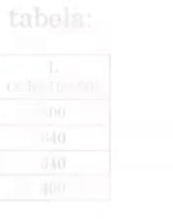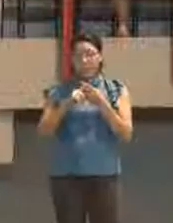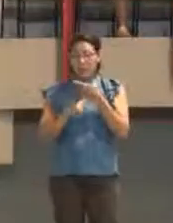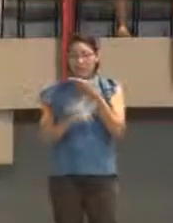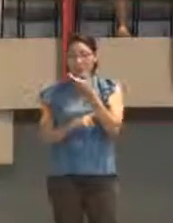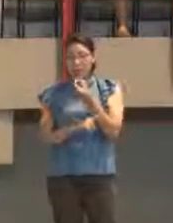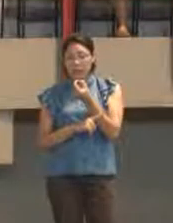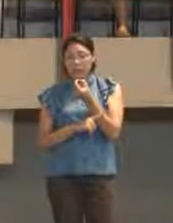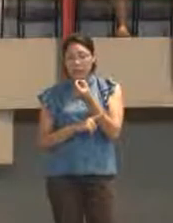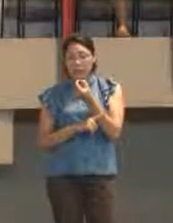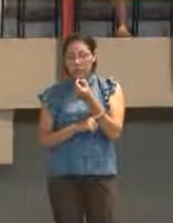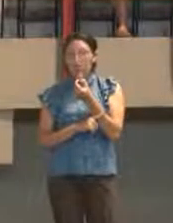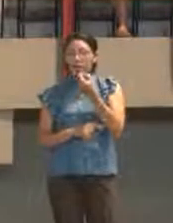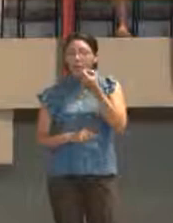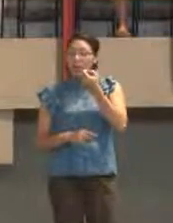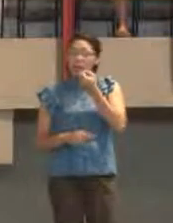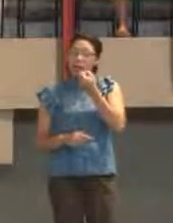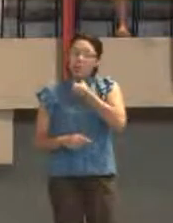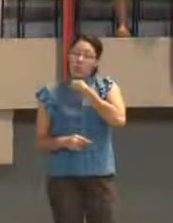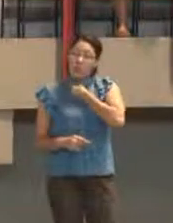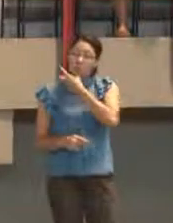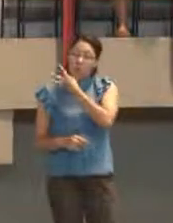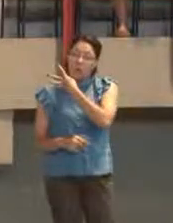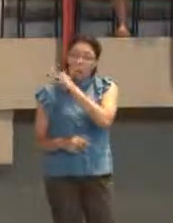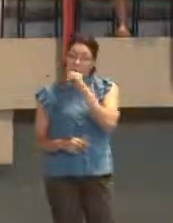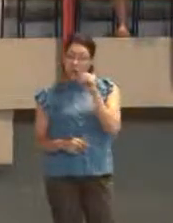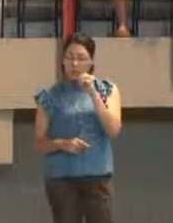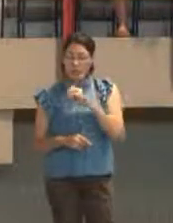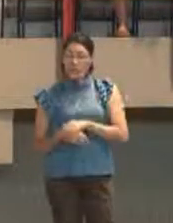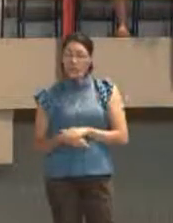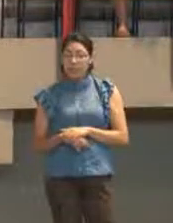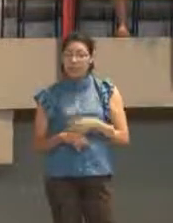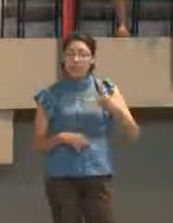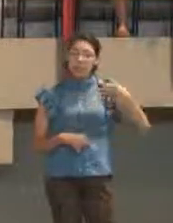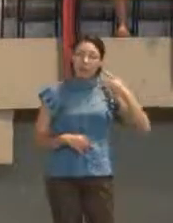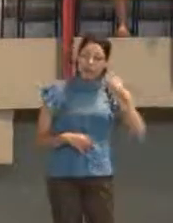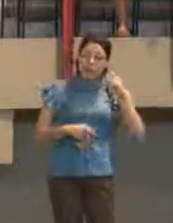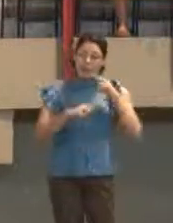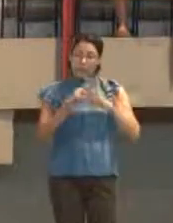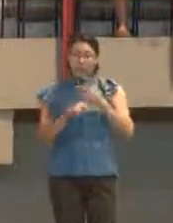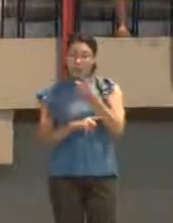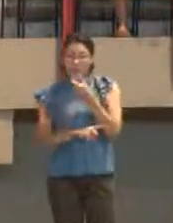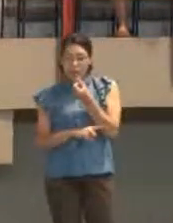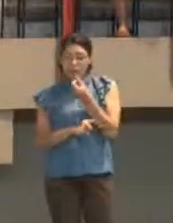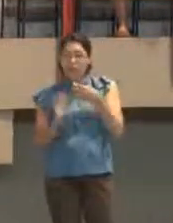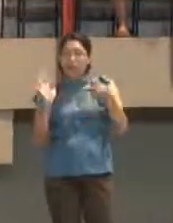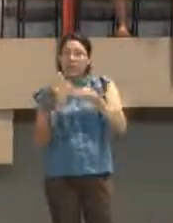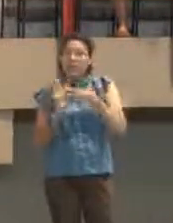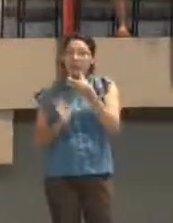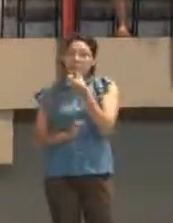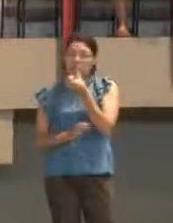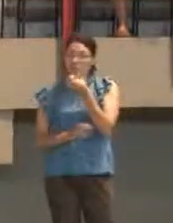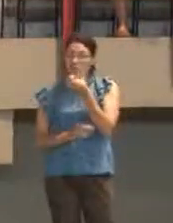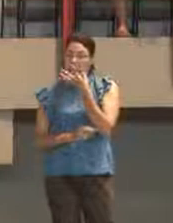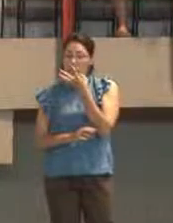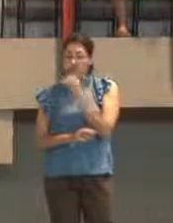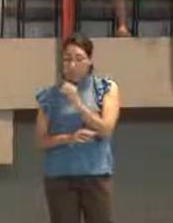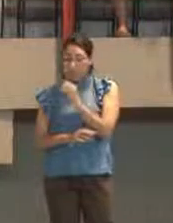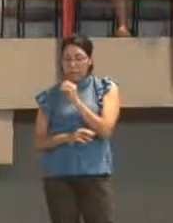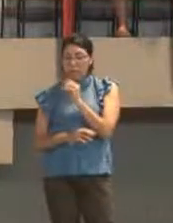400. 40 por 16, 640. 45 vezes